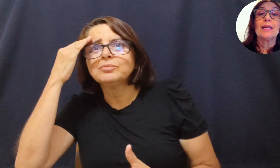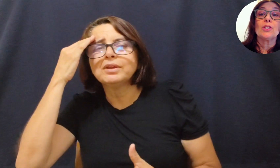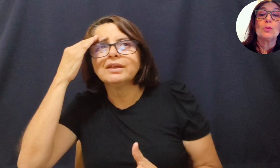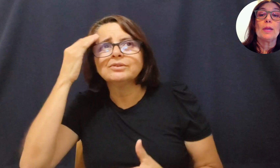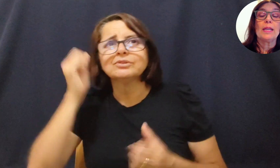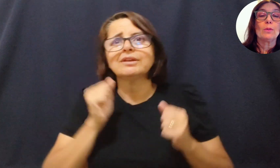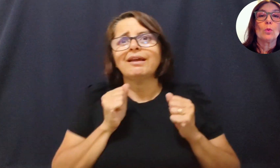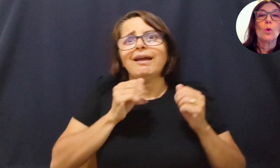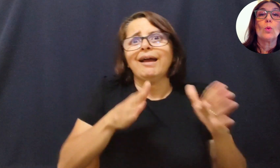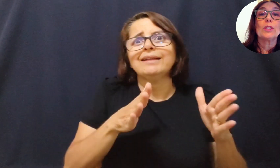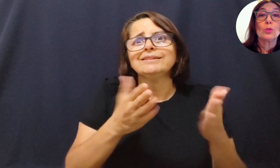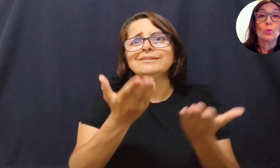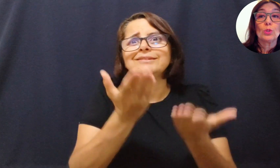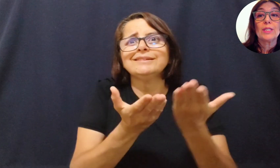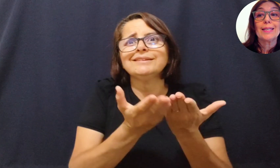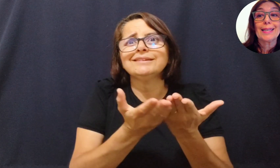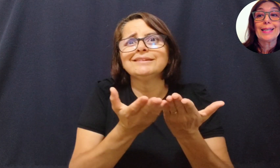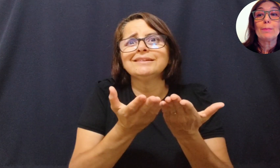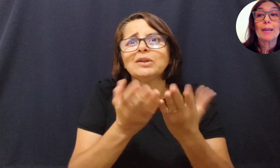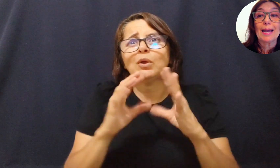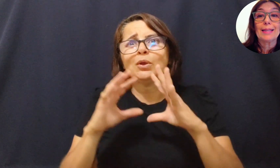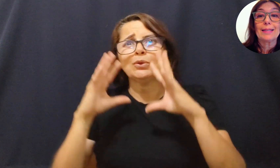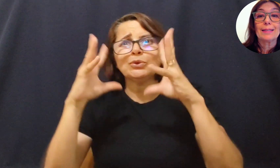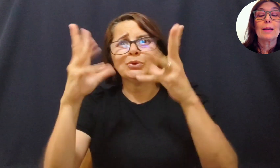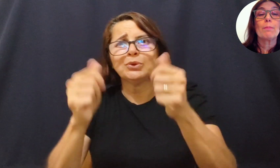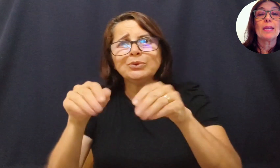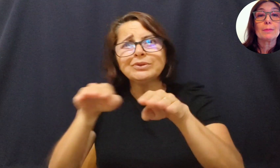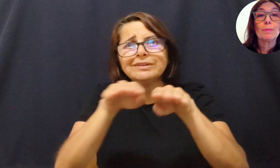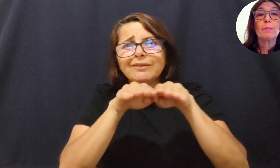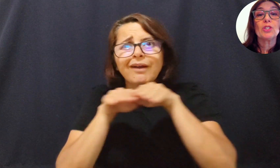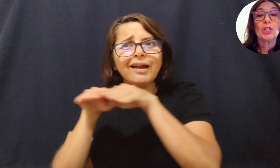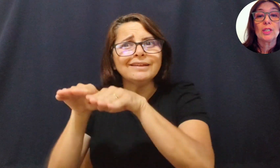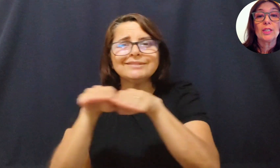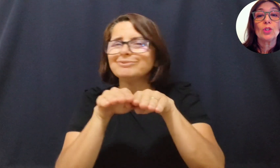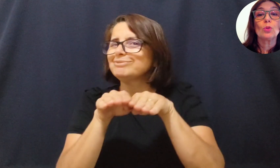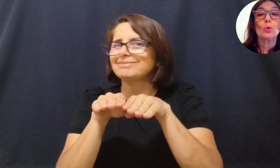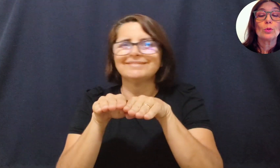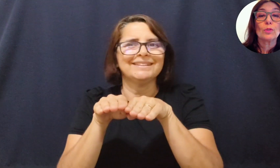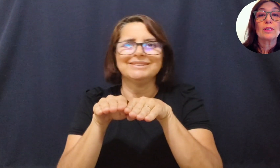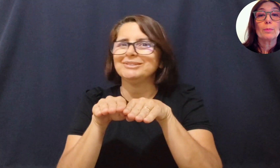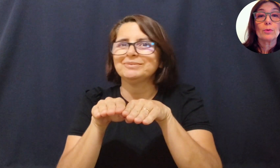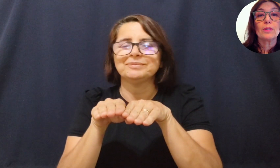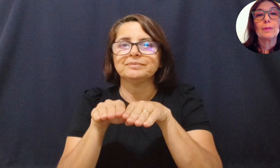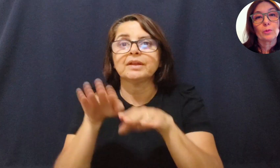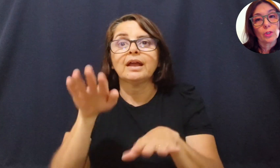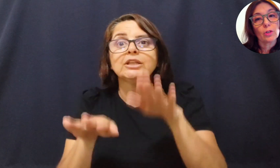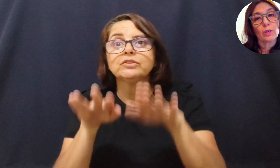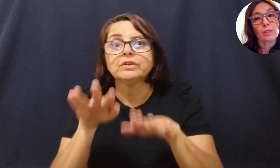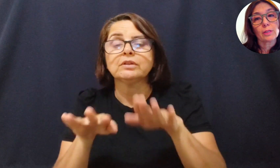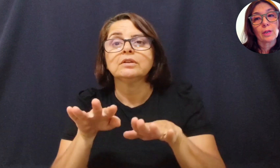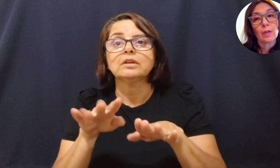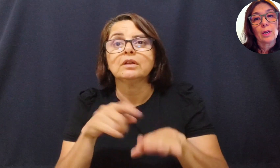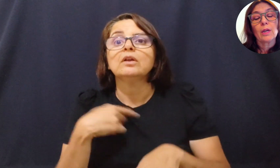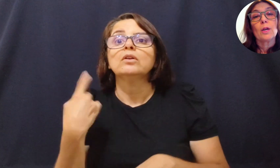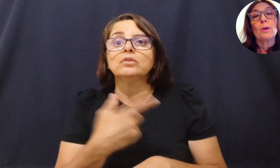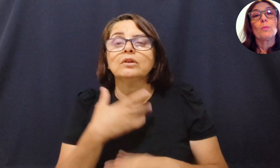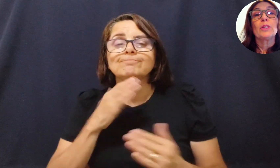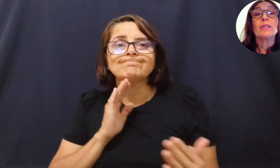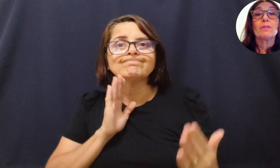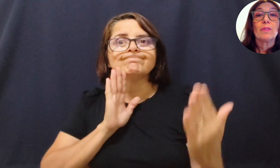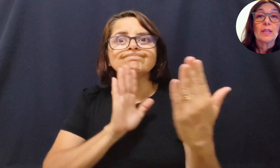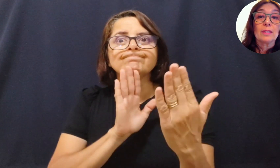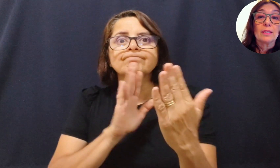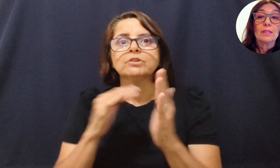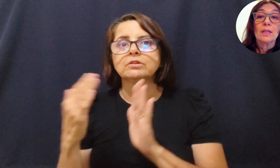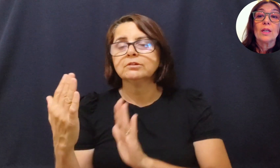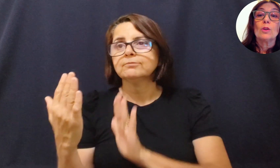esperar entendimento ou atitudes equilibradas na mesma medida de todos que se aproximam de nós.